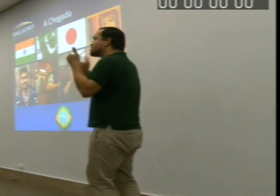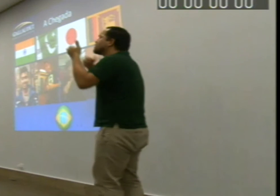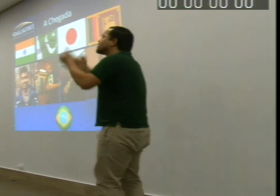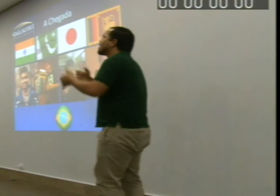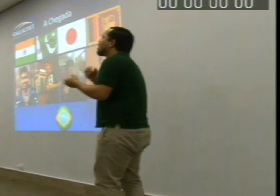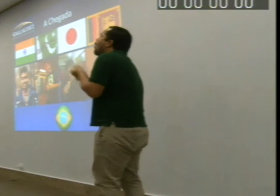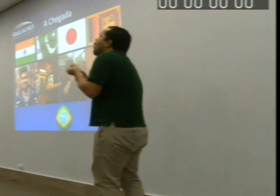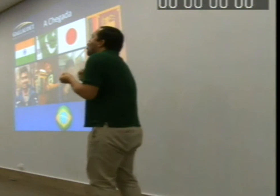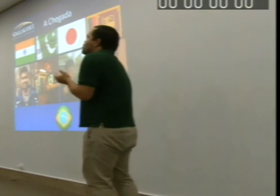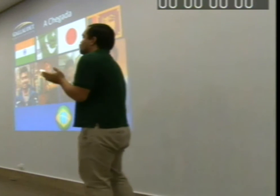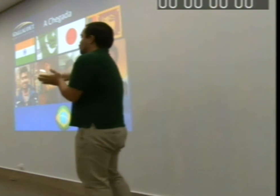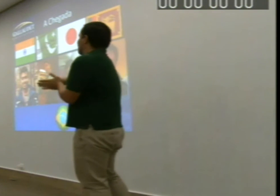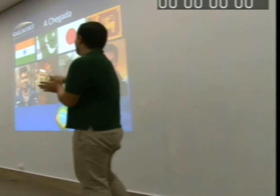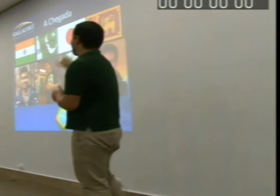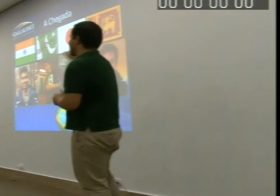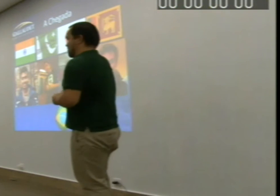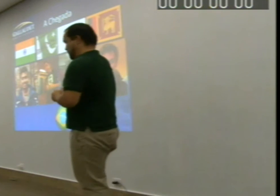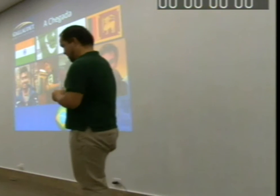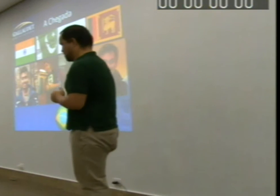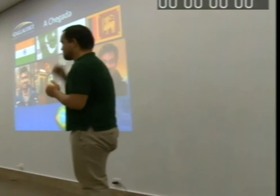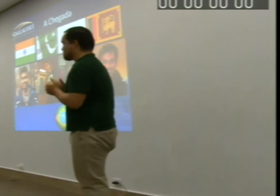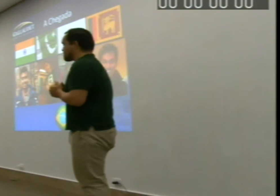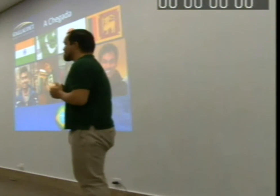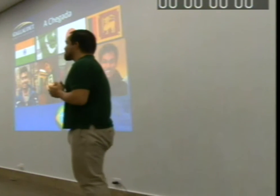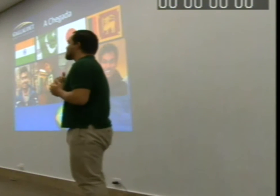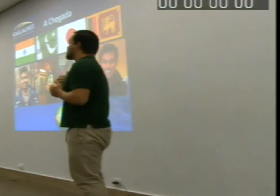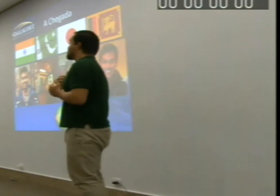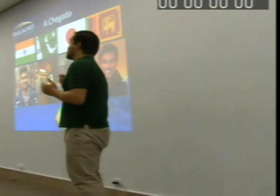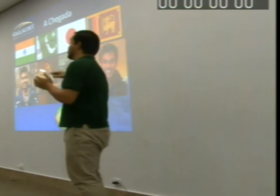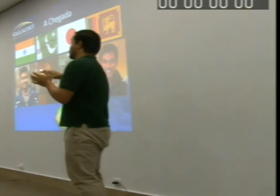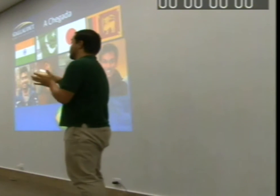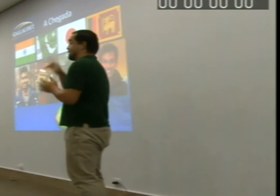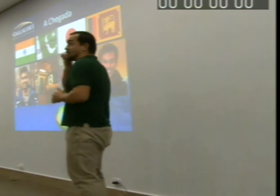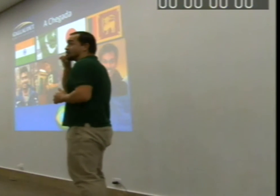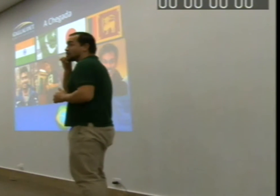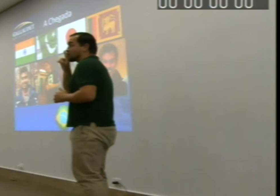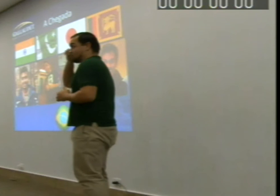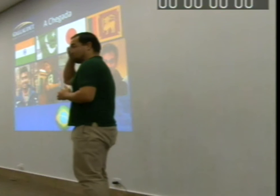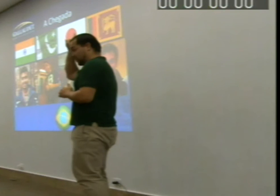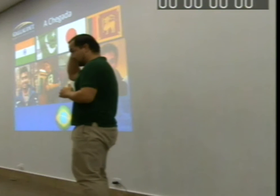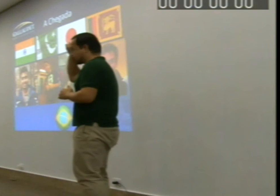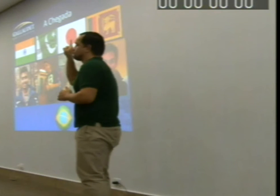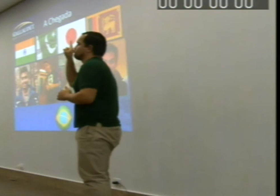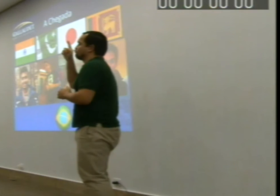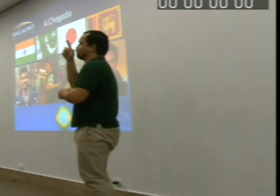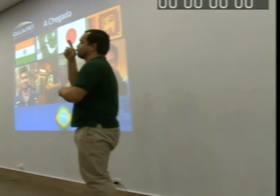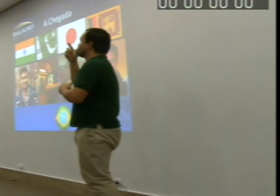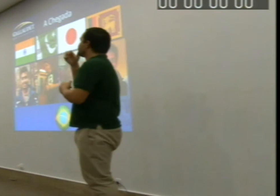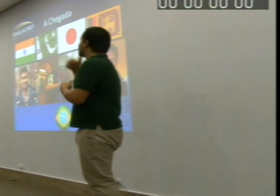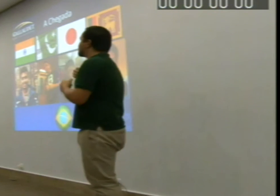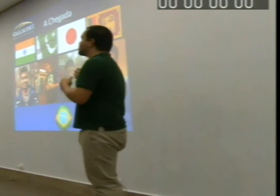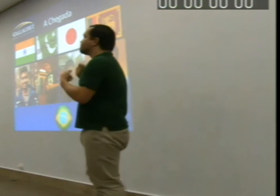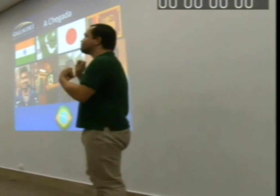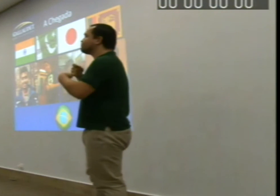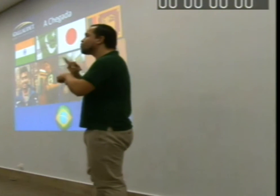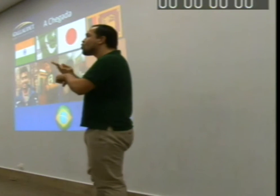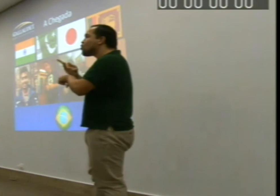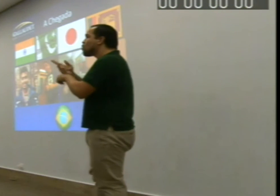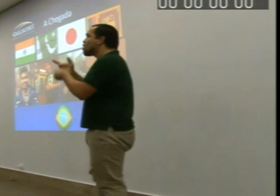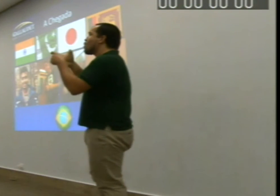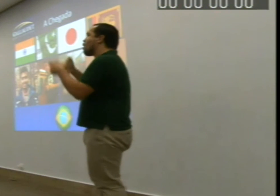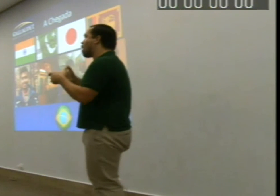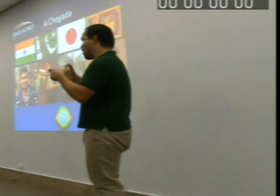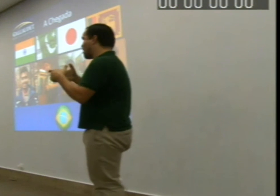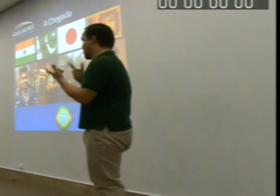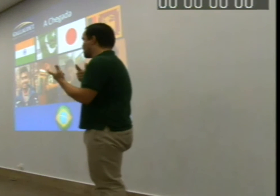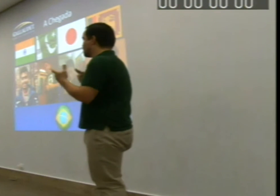vou vou explicar mas antes eu quero aonde eu quero chegar Como que foi a minha chegada lá nos Estados Unidos eu